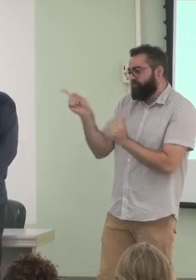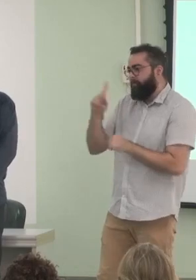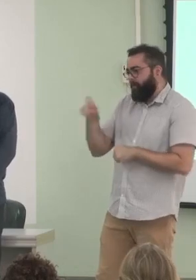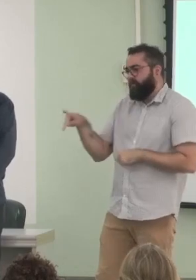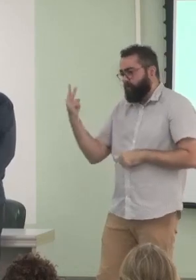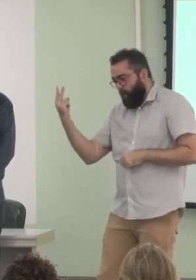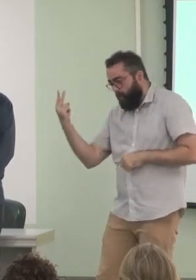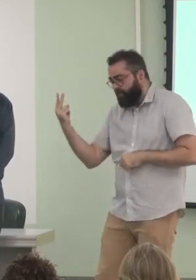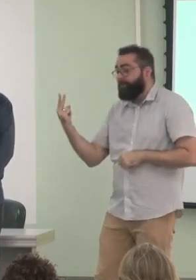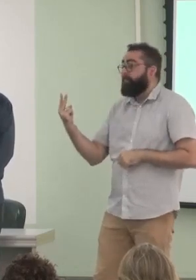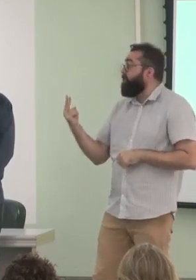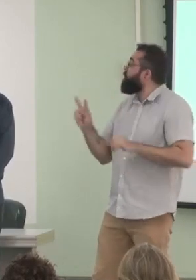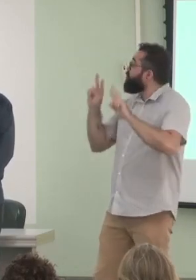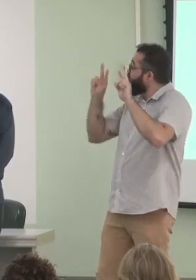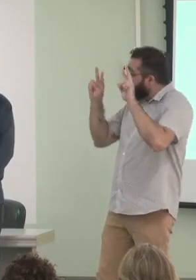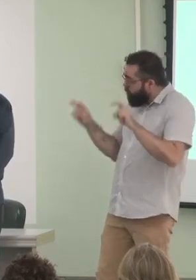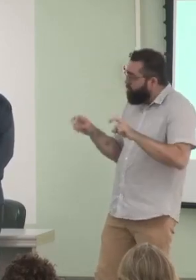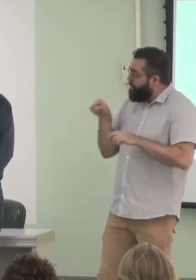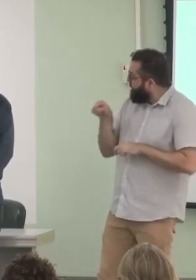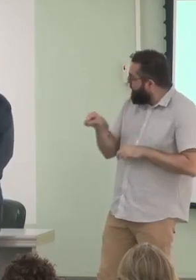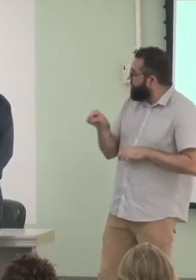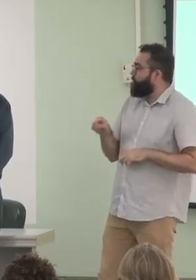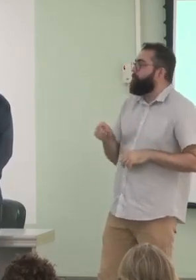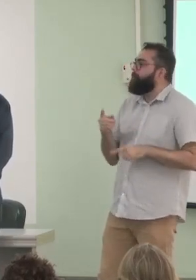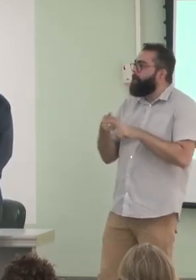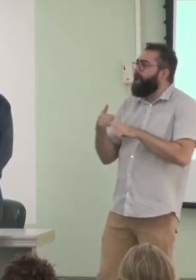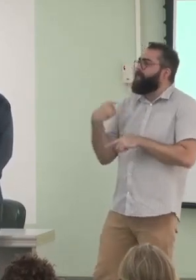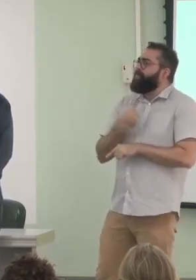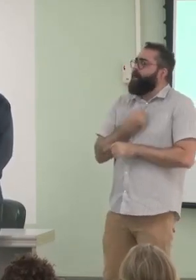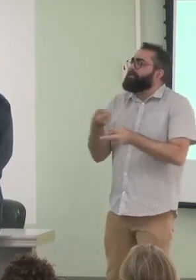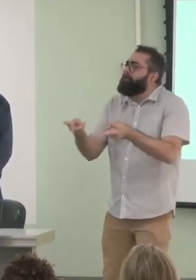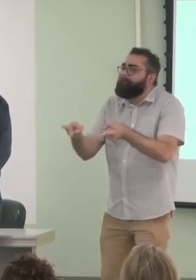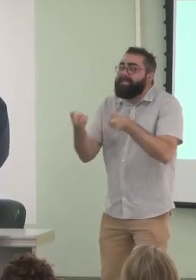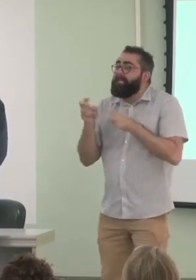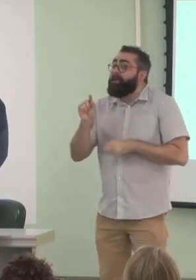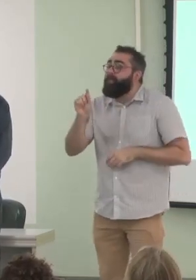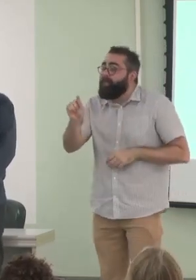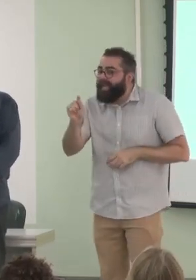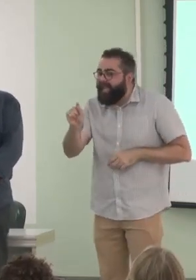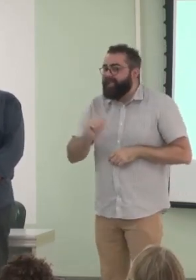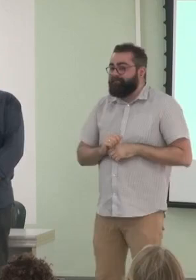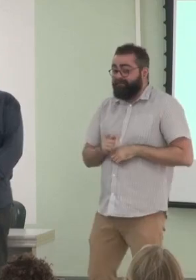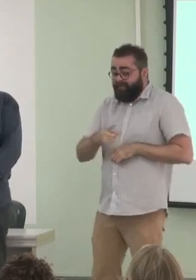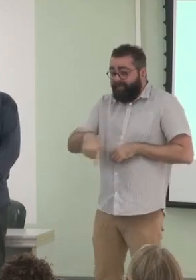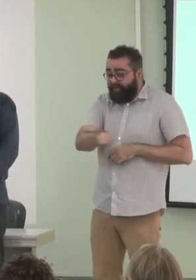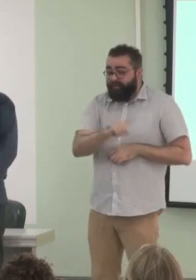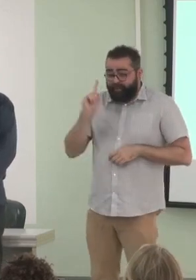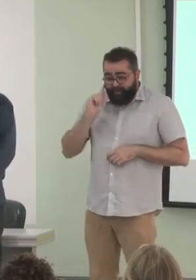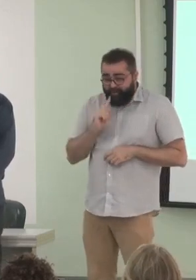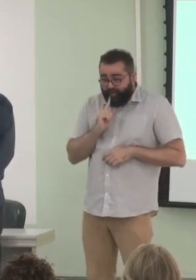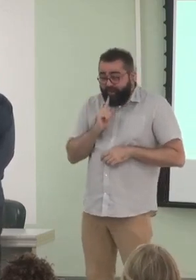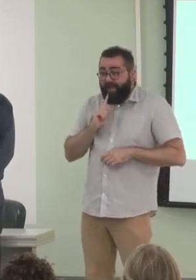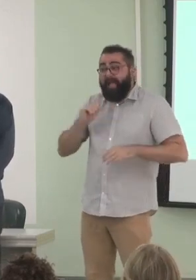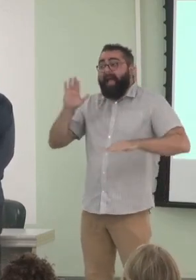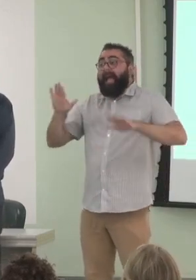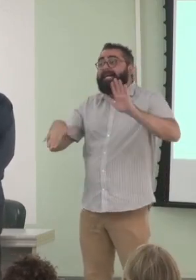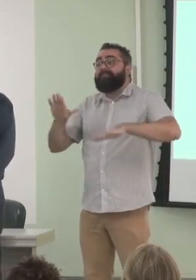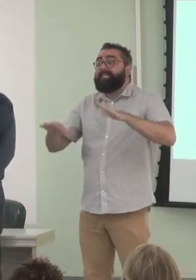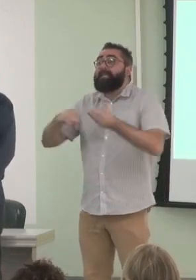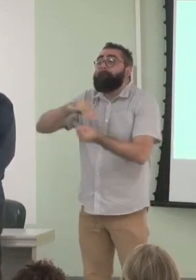artigo junto com outros 2 professores, falando a respeito dessa percepção nossa com relação aos